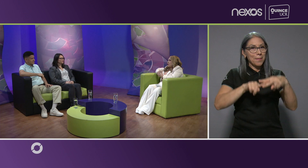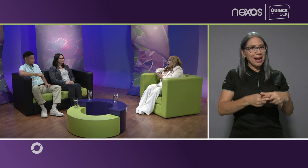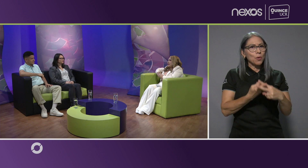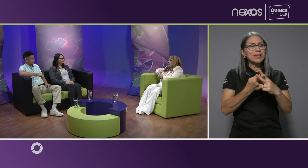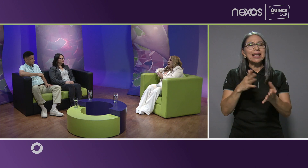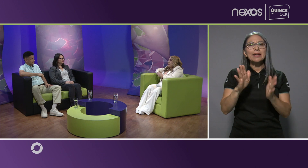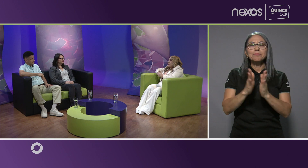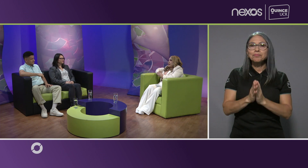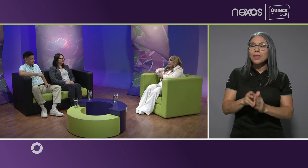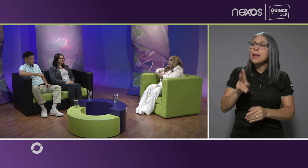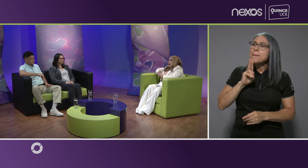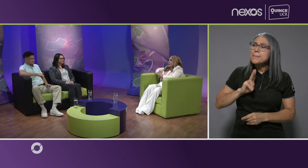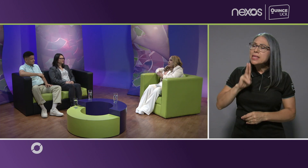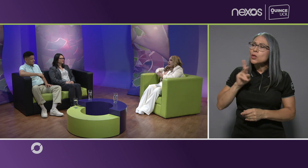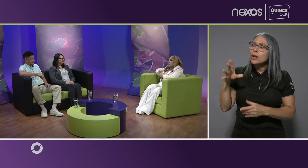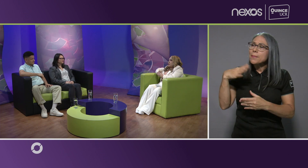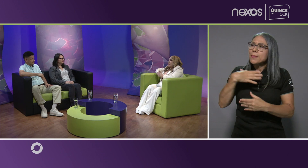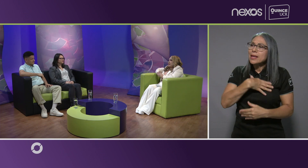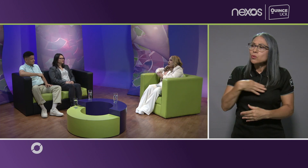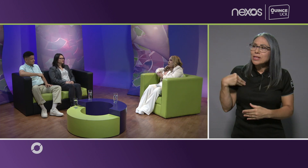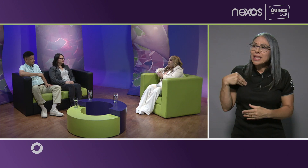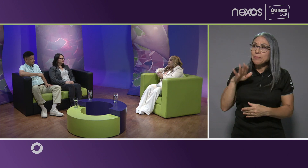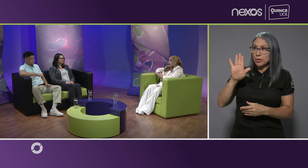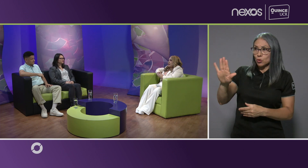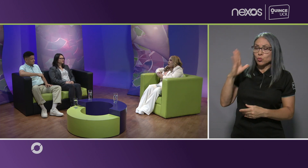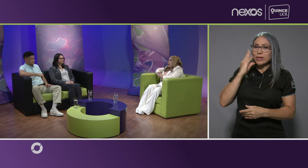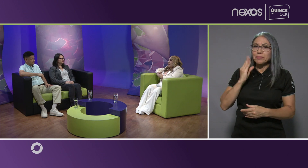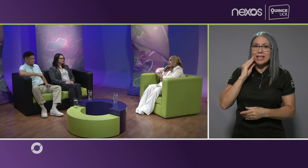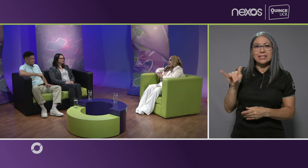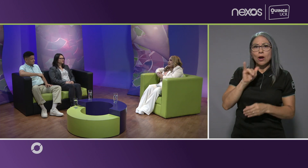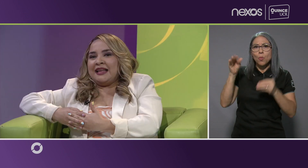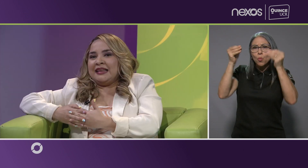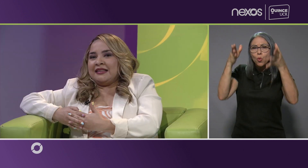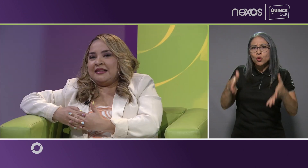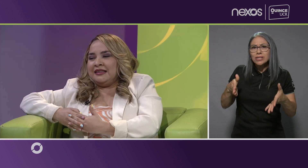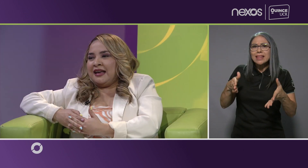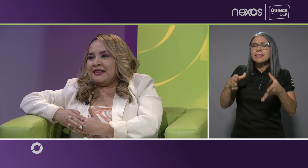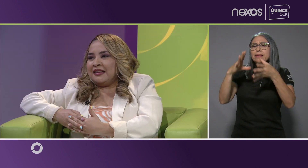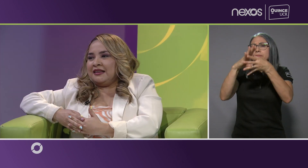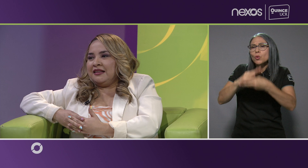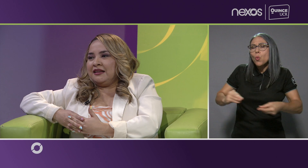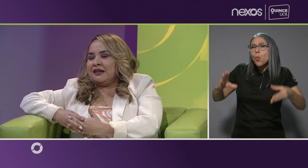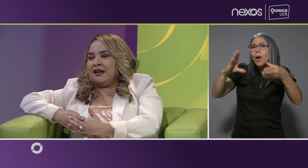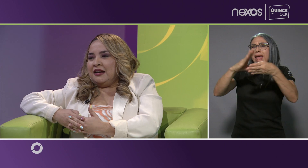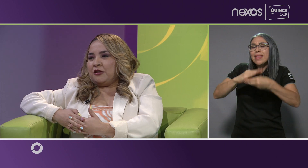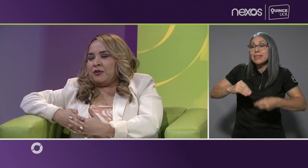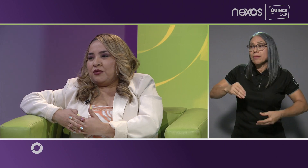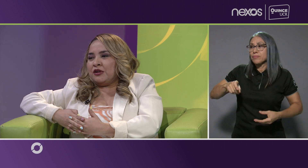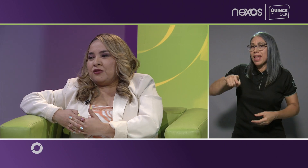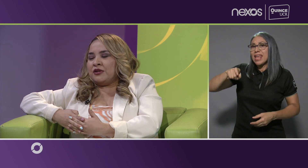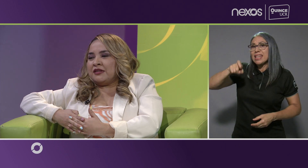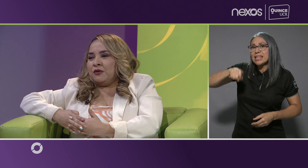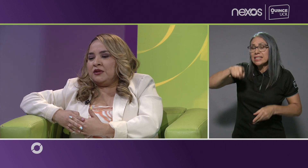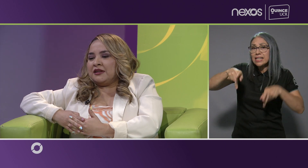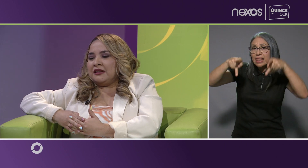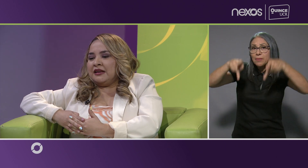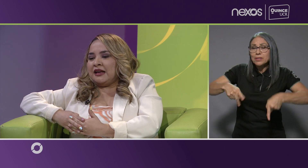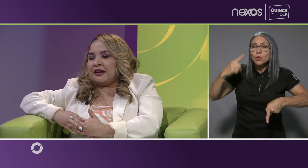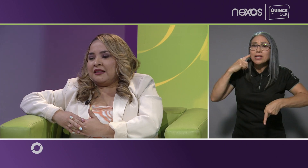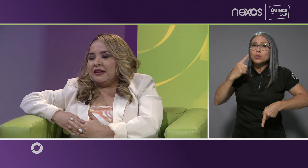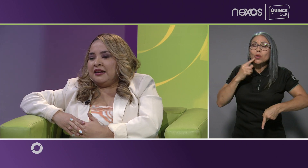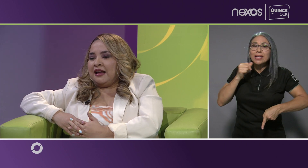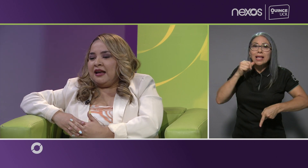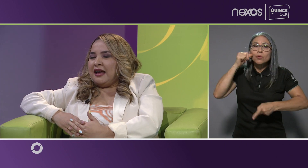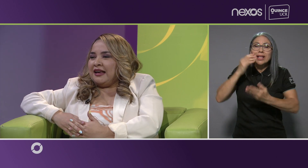que nos cuente en su experiencia como docente, ¿cuál es la necesidad que tienen las personas sordas adultas